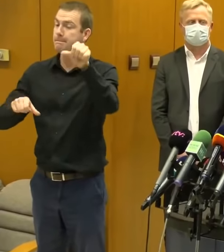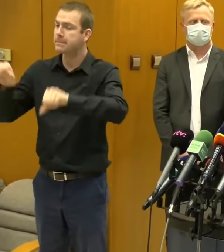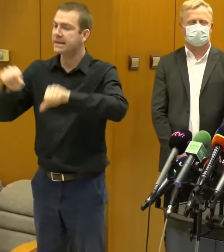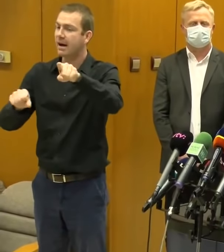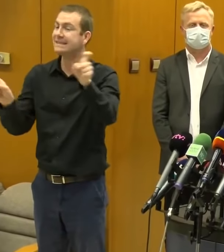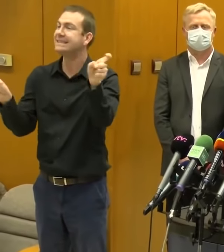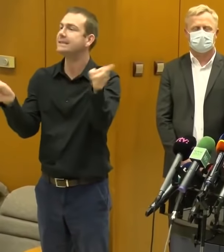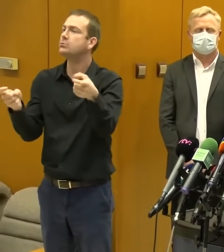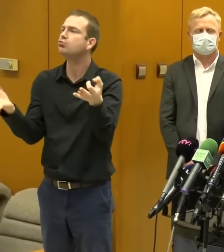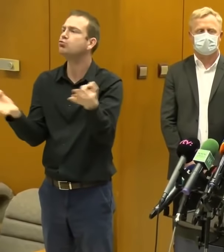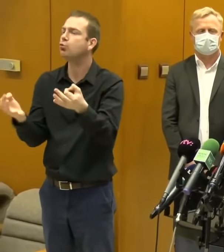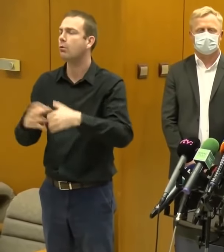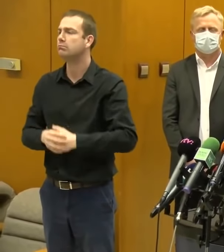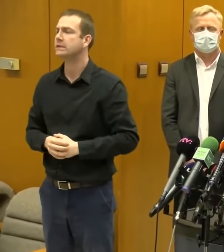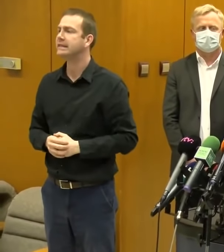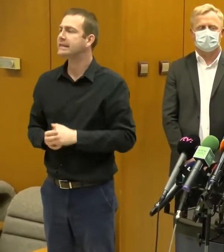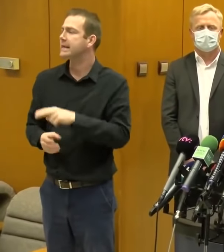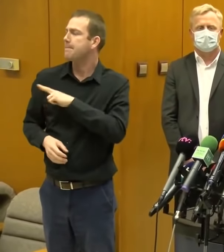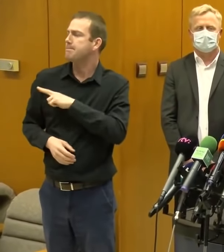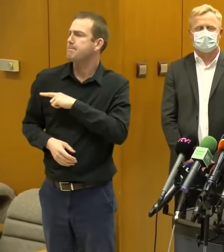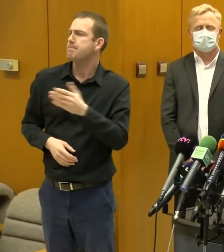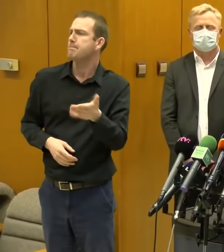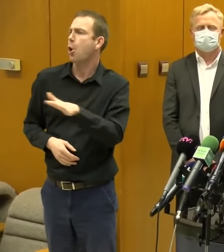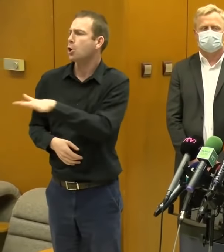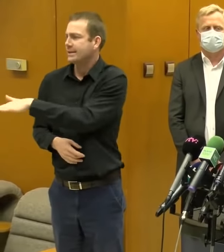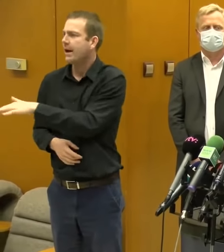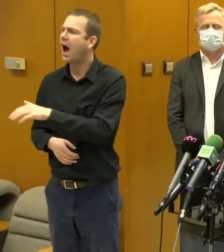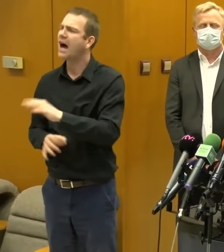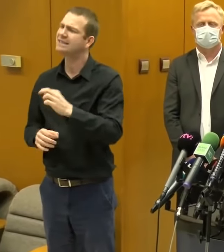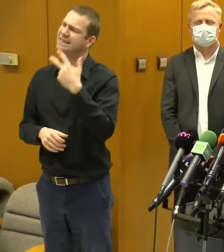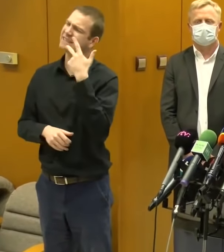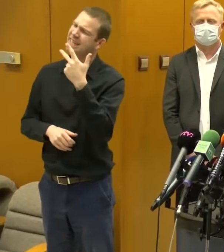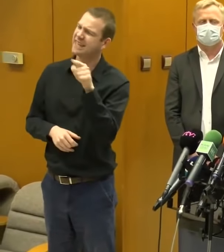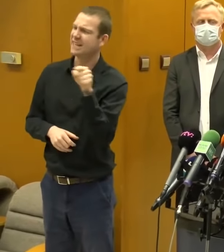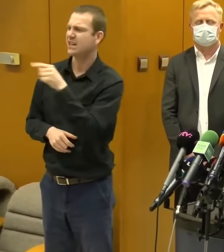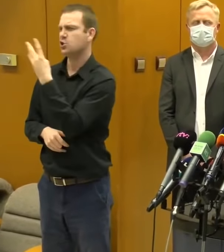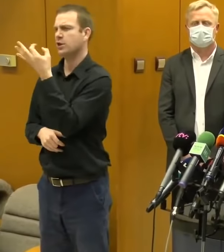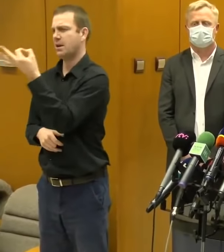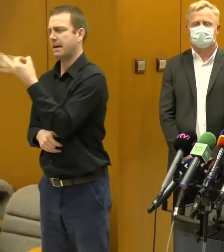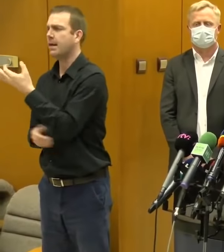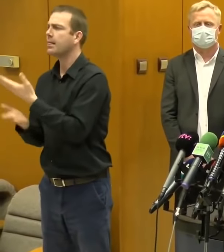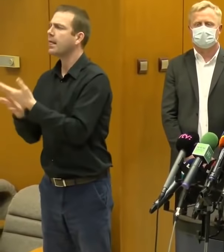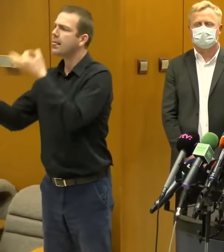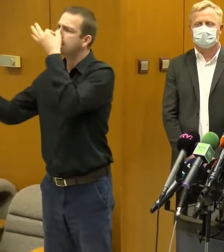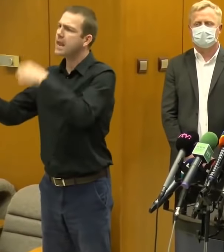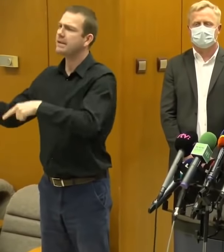ako som spomenul, bola okolo 3-4%. Sú krajiny, kde tá úmrtnosť je ešte nižšia, v Nemecku asi